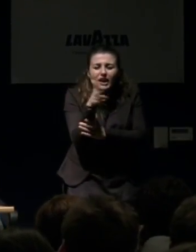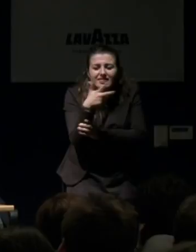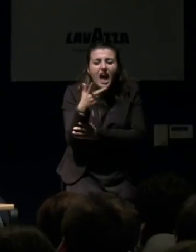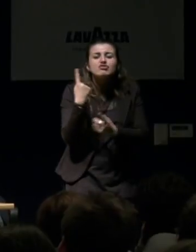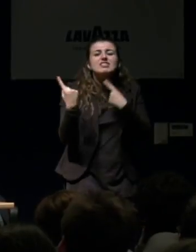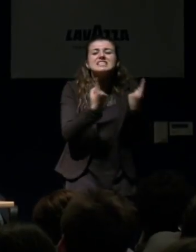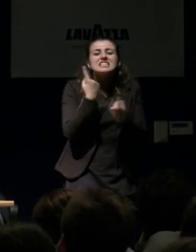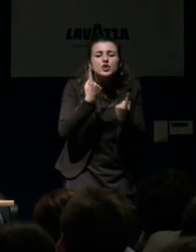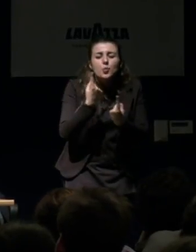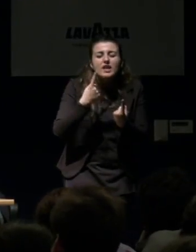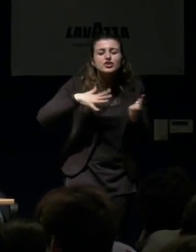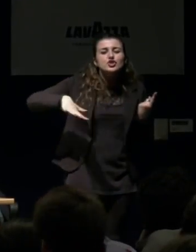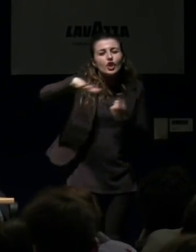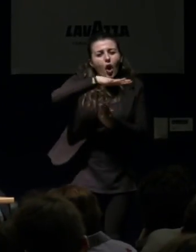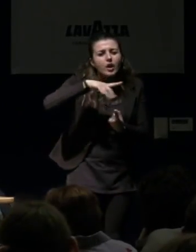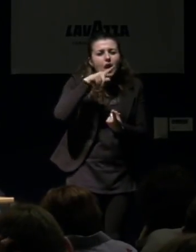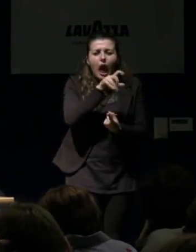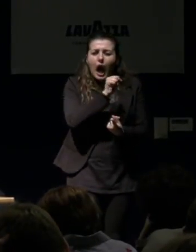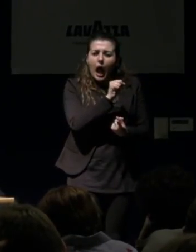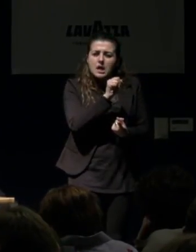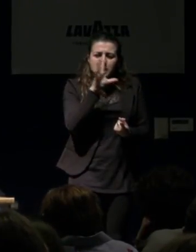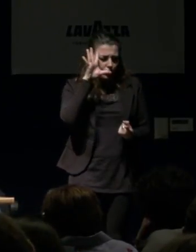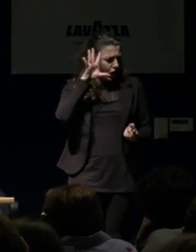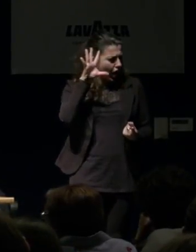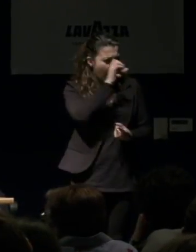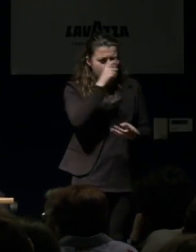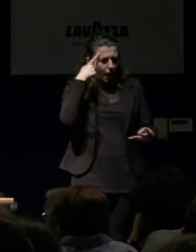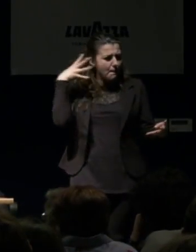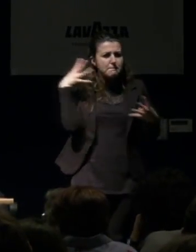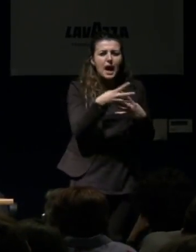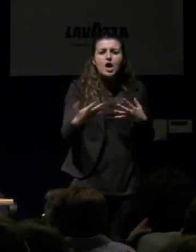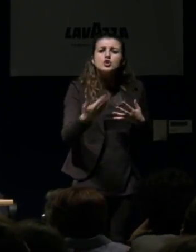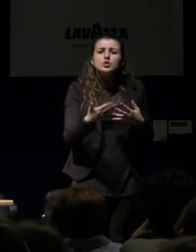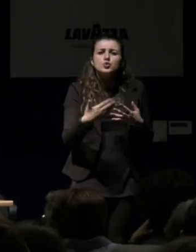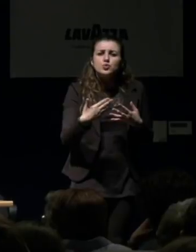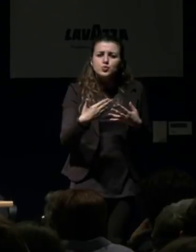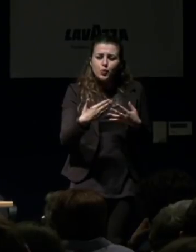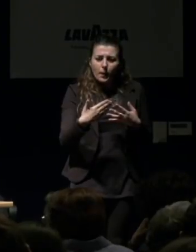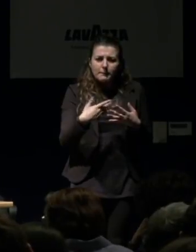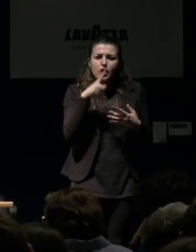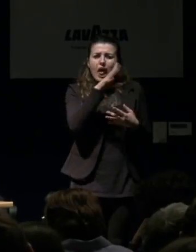sulla linea e lui in modo secondo me il geniale aveva fatto aveva capito subito che